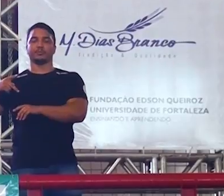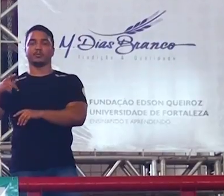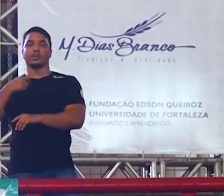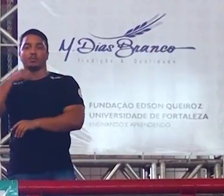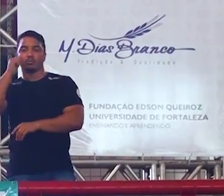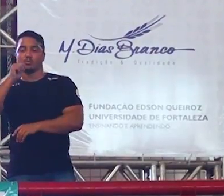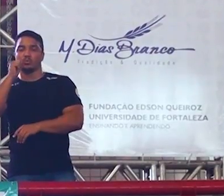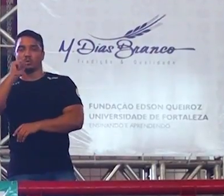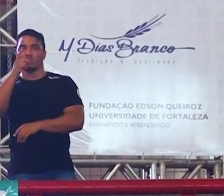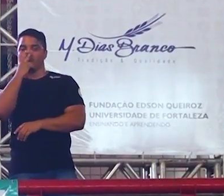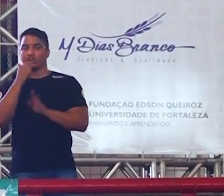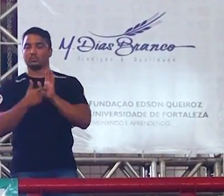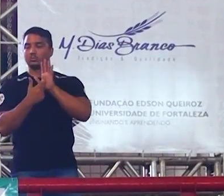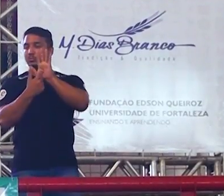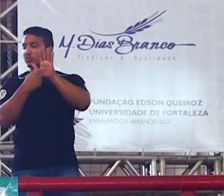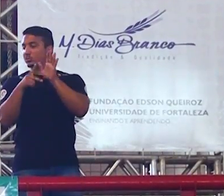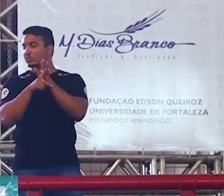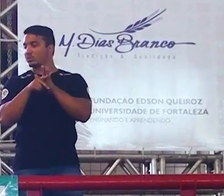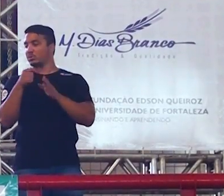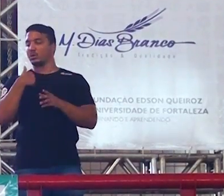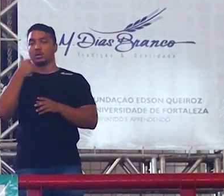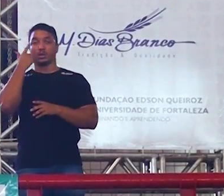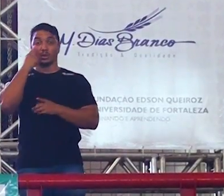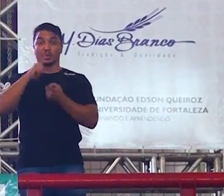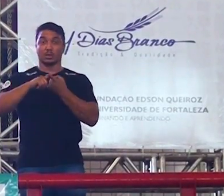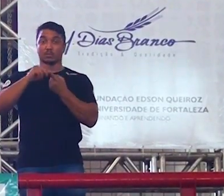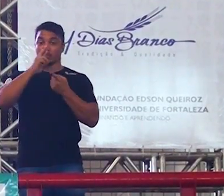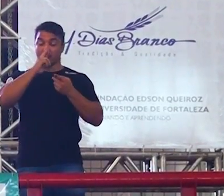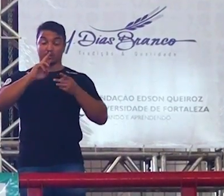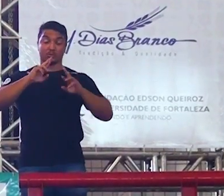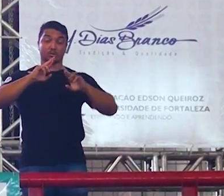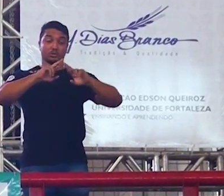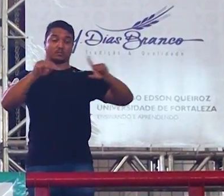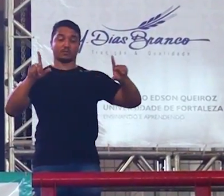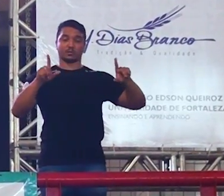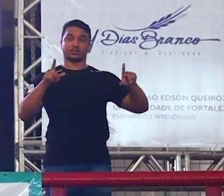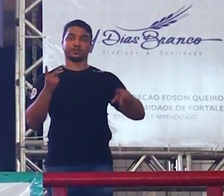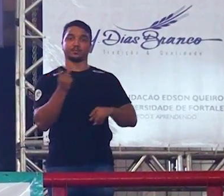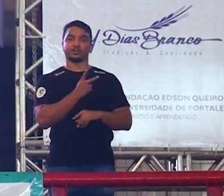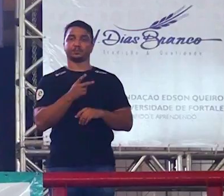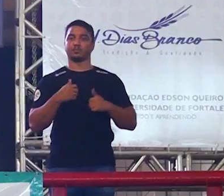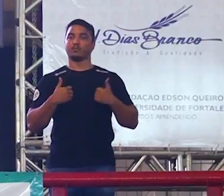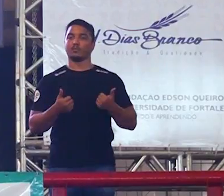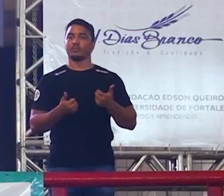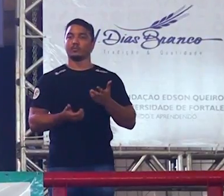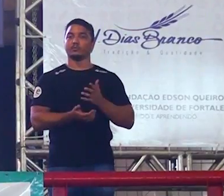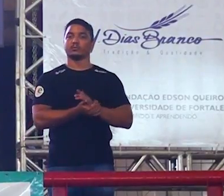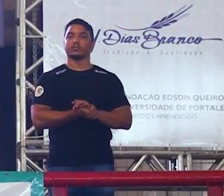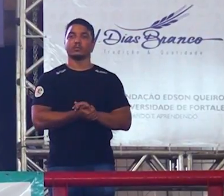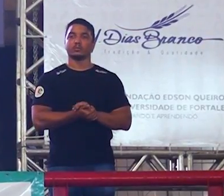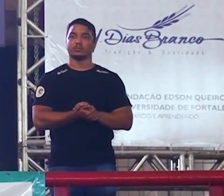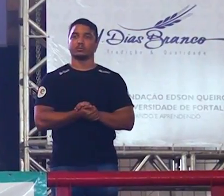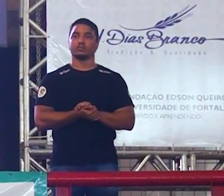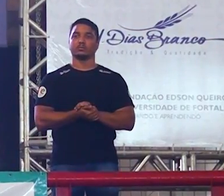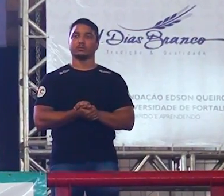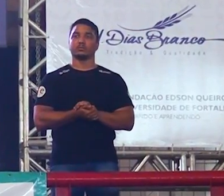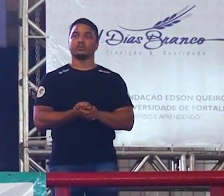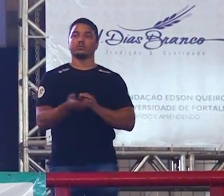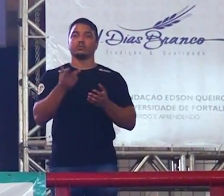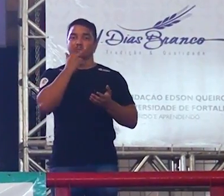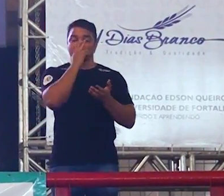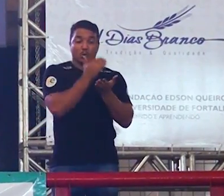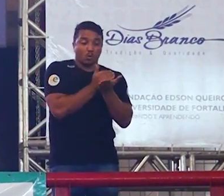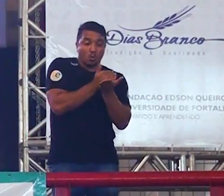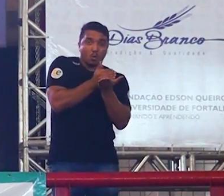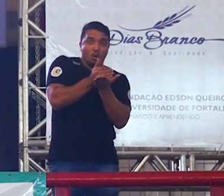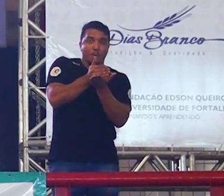essa expressão ser ativada e ser diferenciada. Tudo bem? Então assim, a gente vai começar a